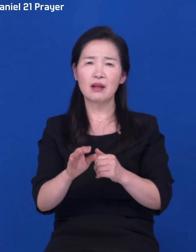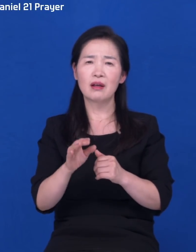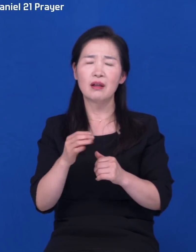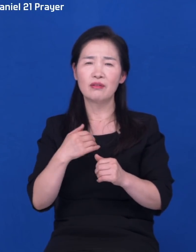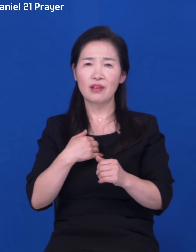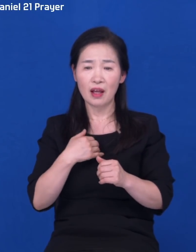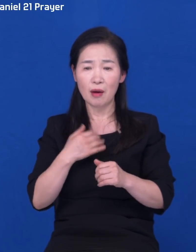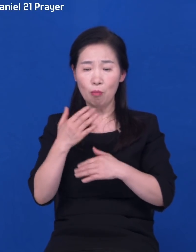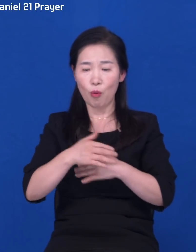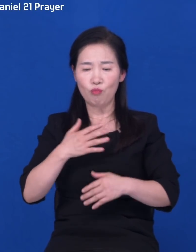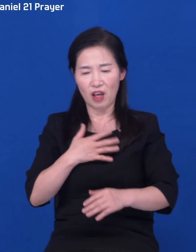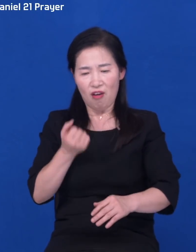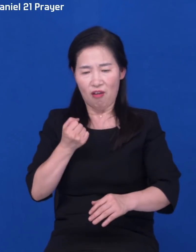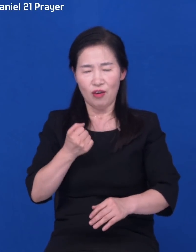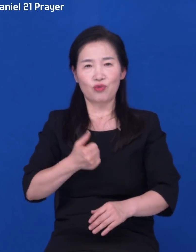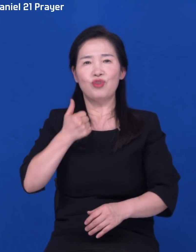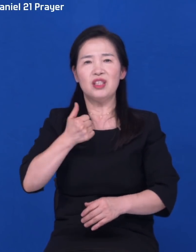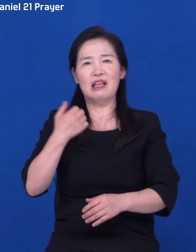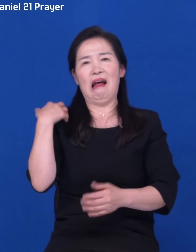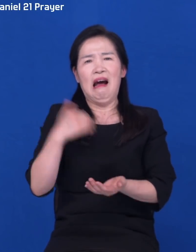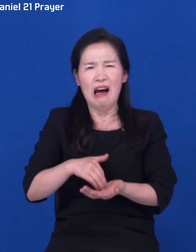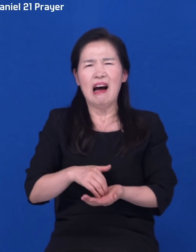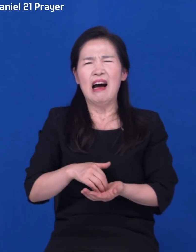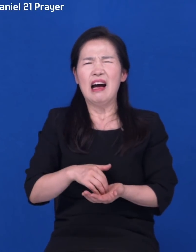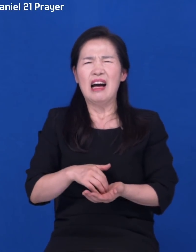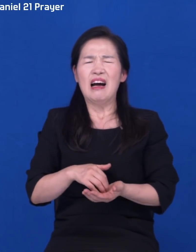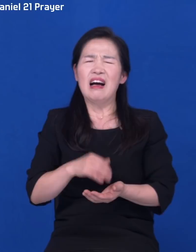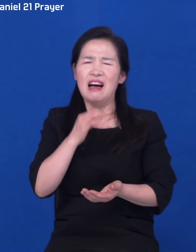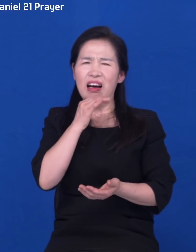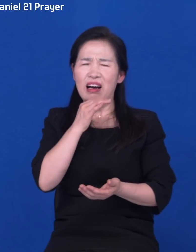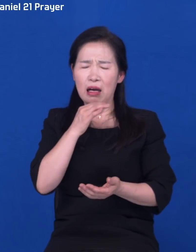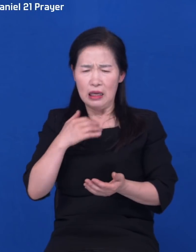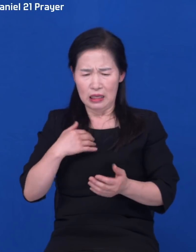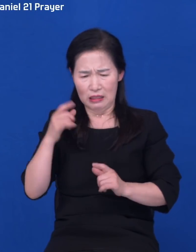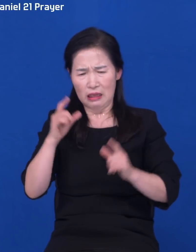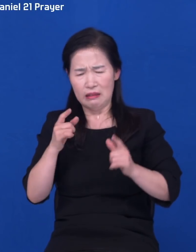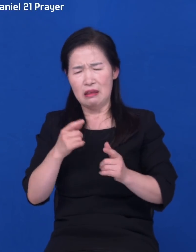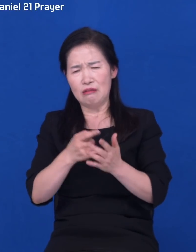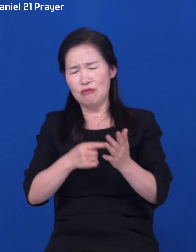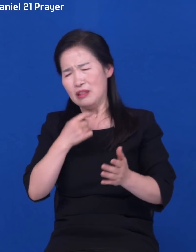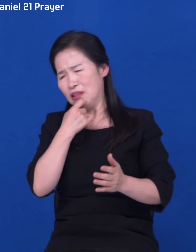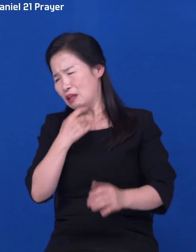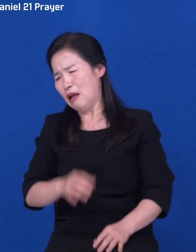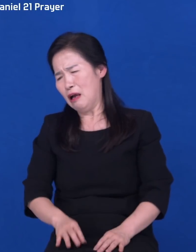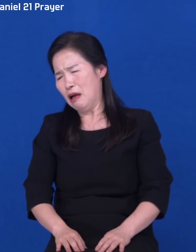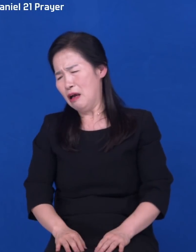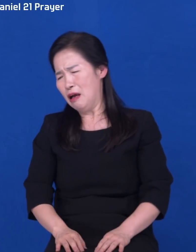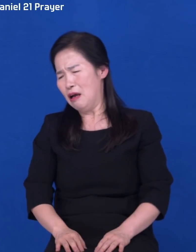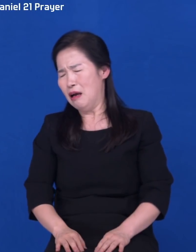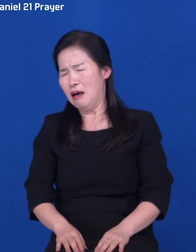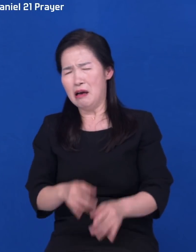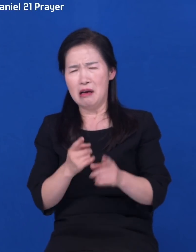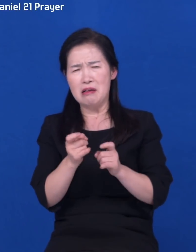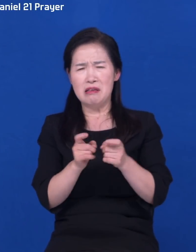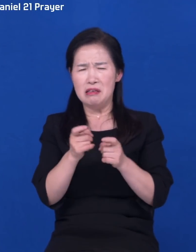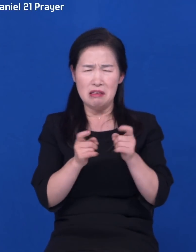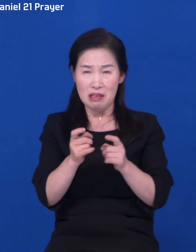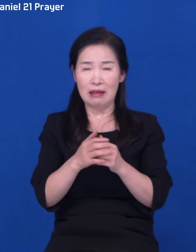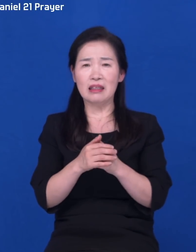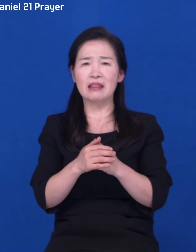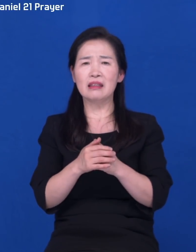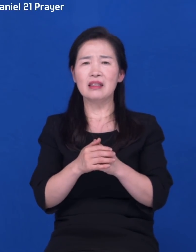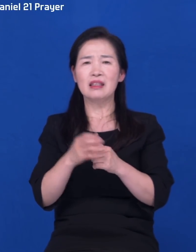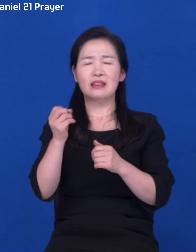내 건 거예요. 그래서 이 상태로는 수술 못 하겠다고 선생님한테 땡깡 부려가면서 결국은 다시